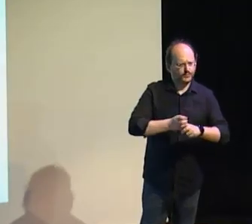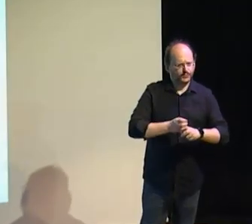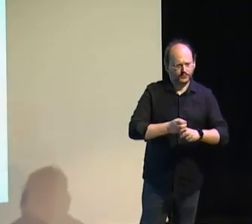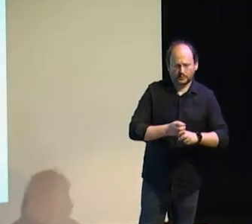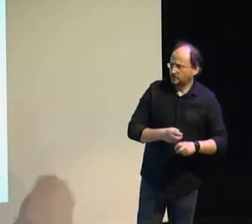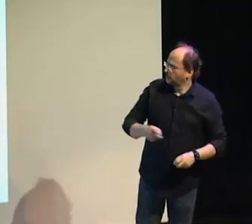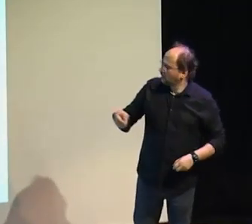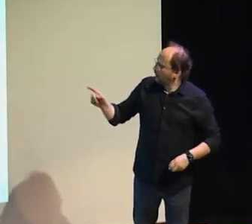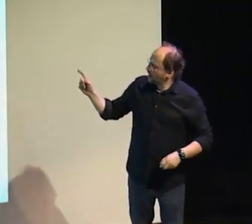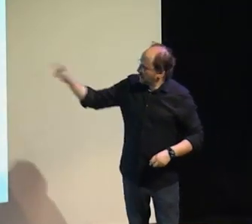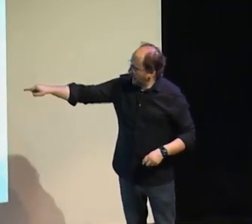dur.